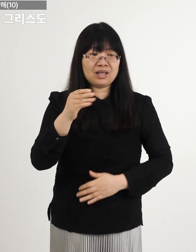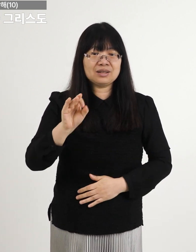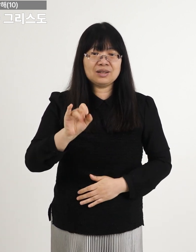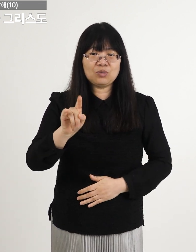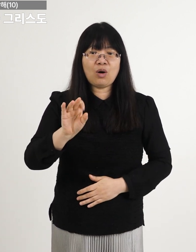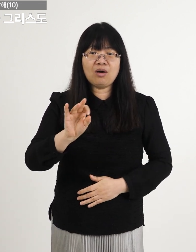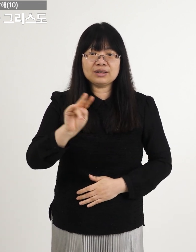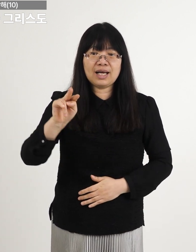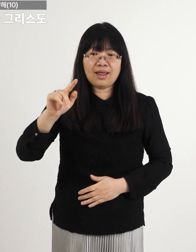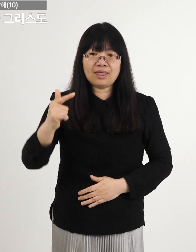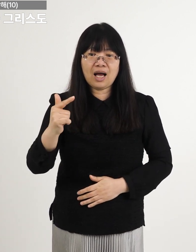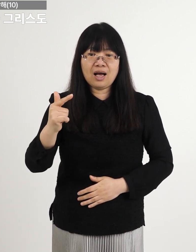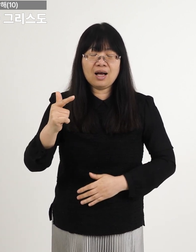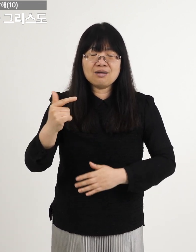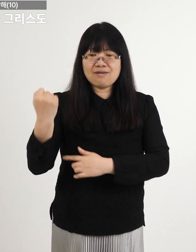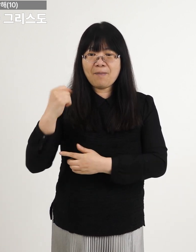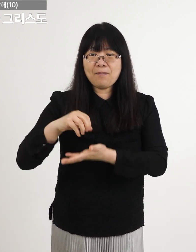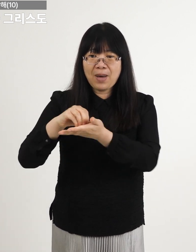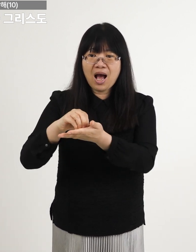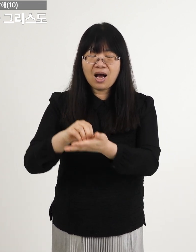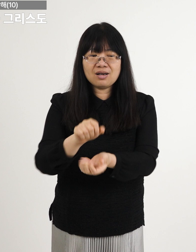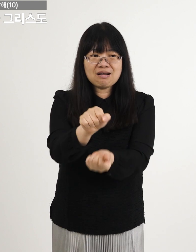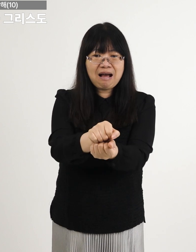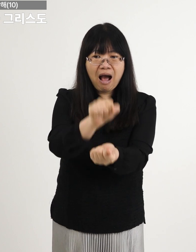리워야단을 등장시키고 베헤못을